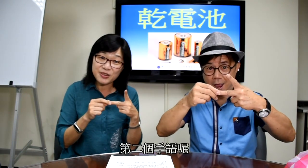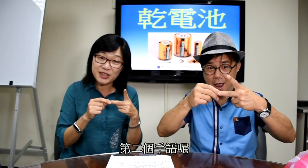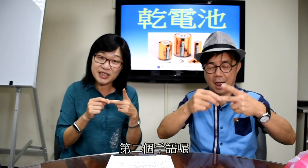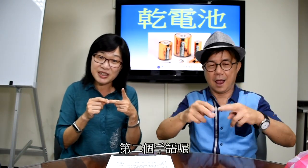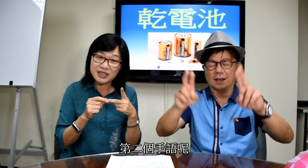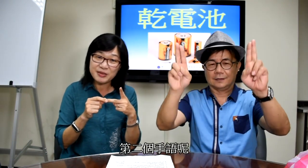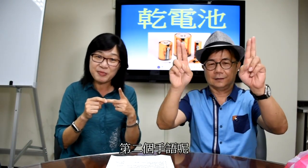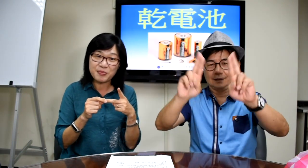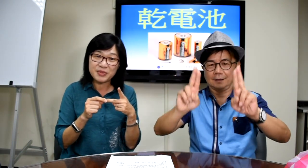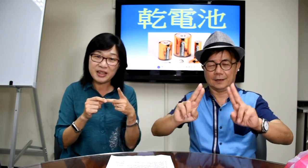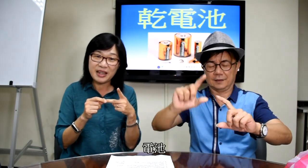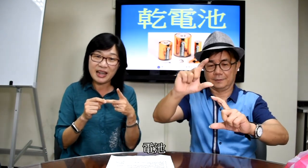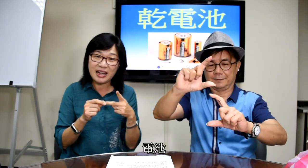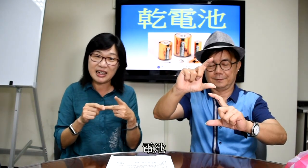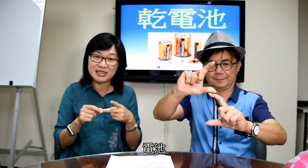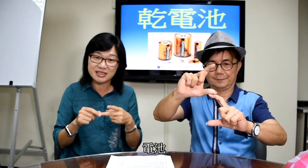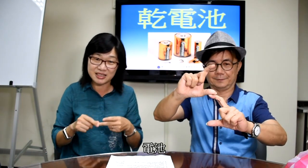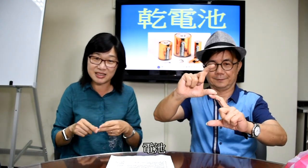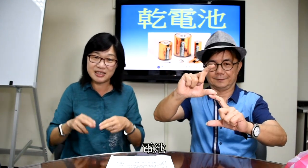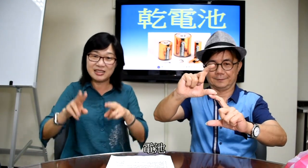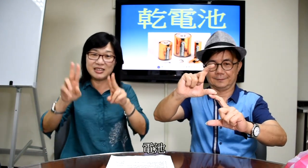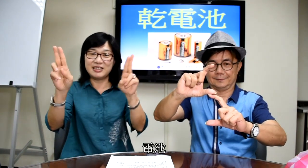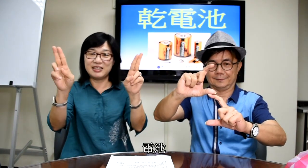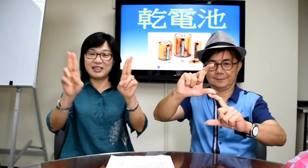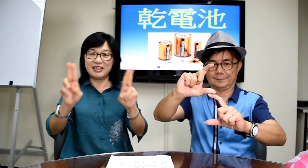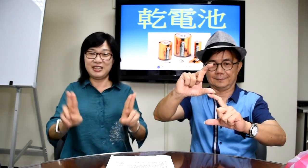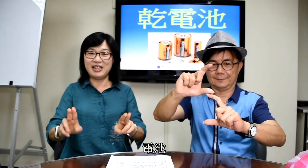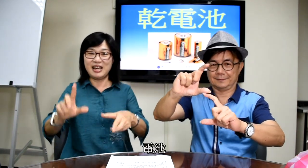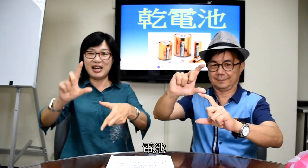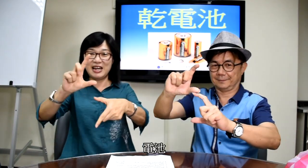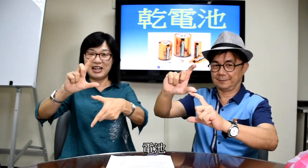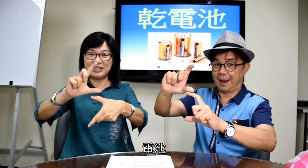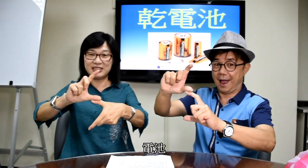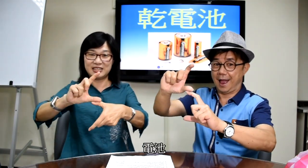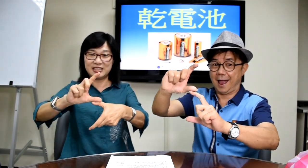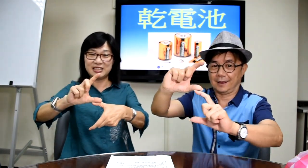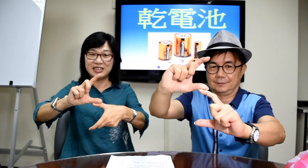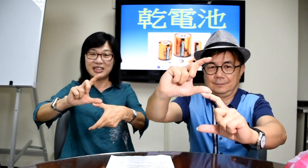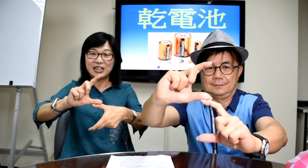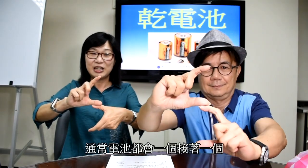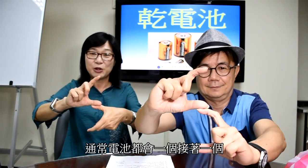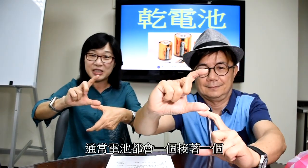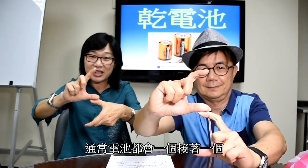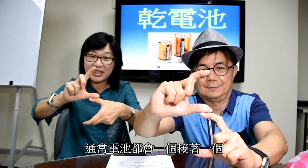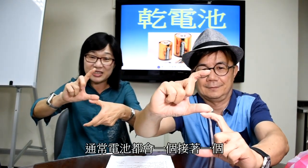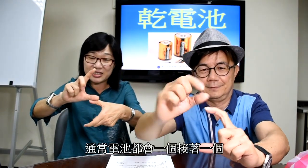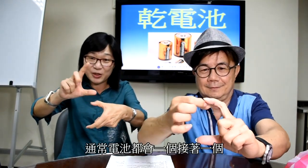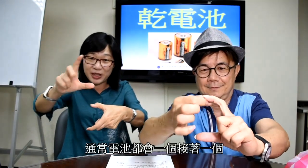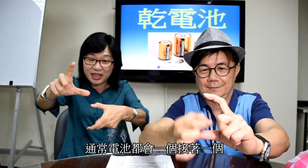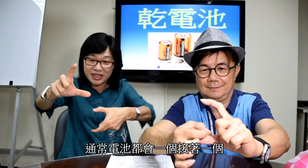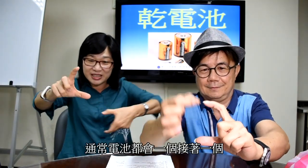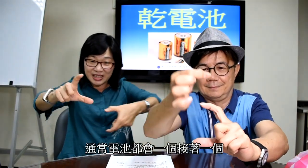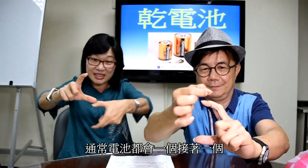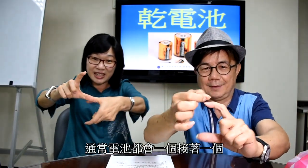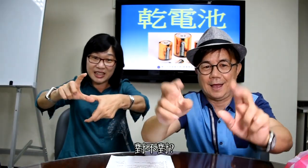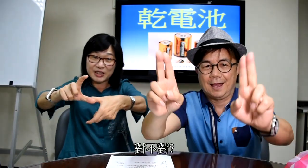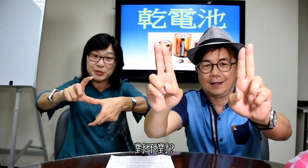呢，电池，电池，通常电池都会一个接着一个，对不